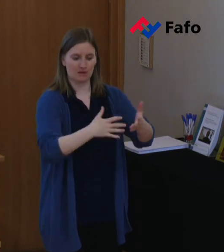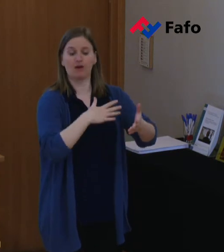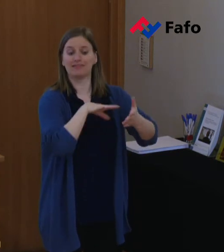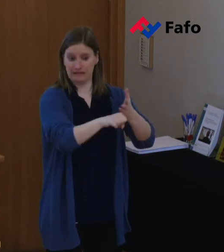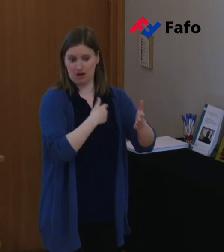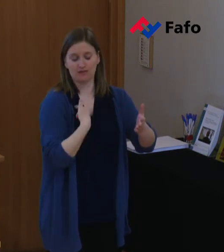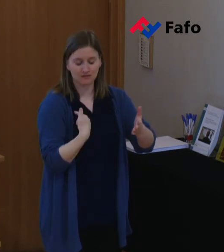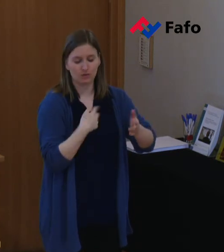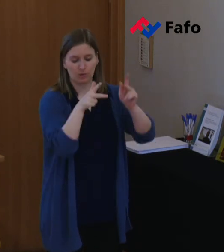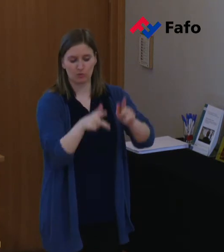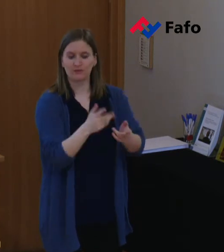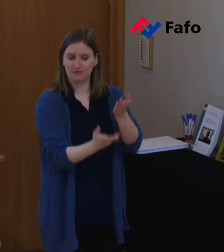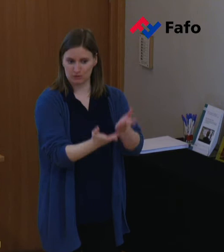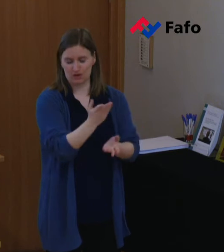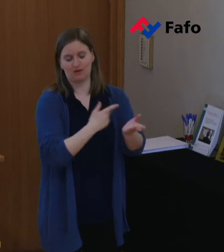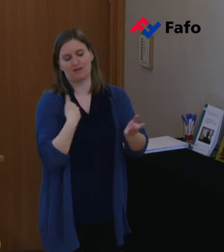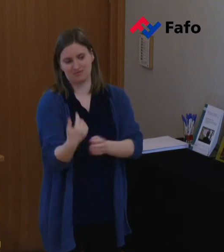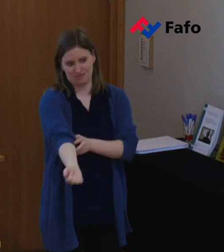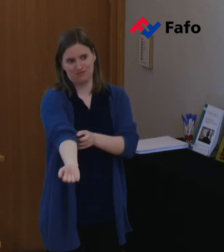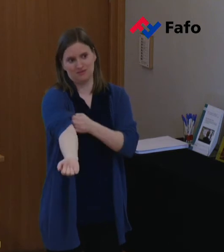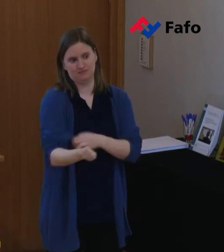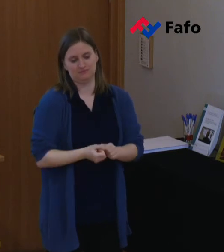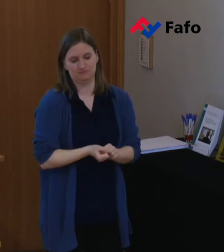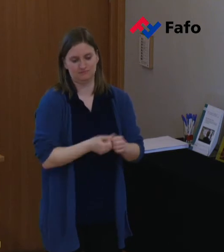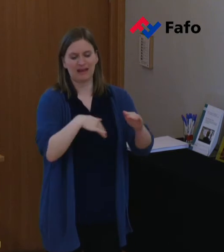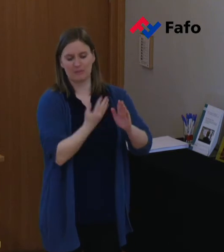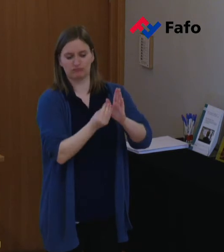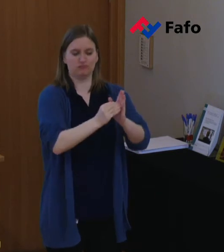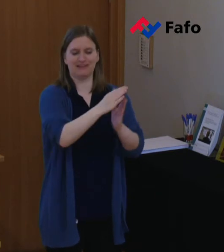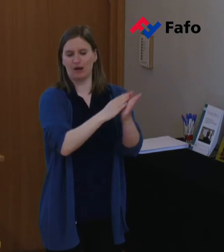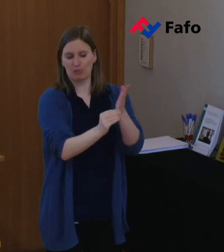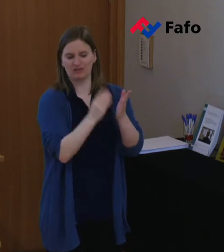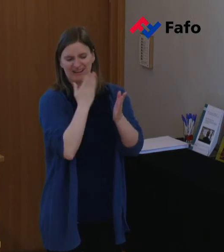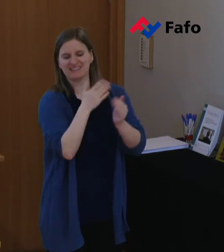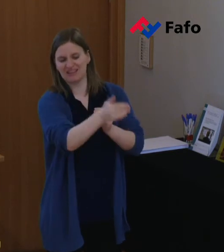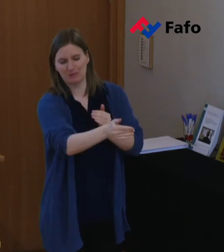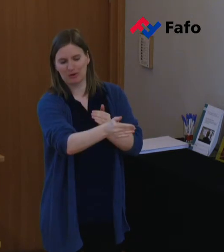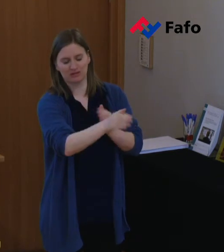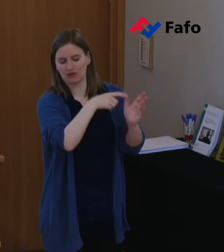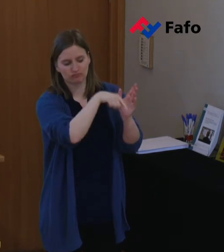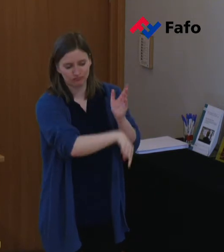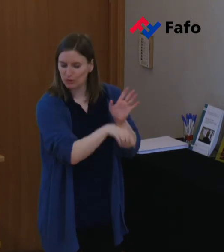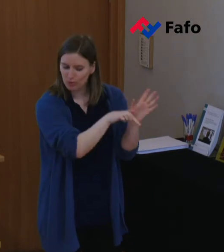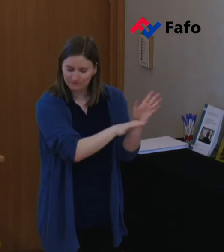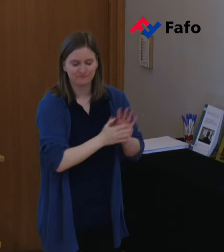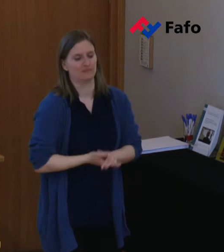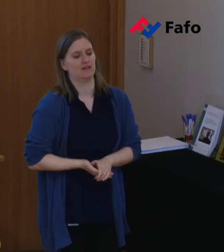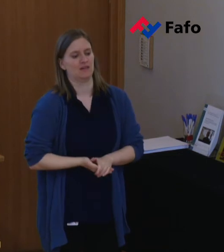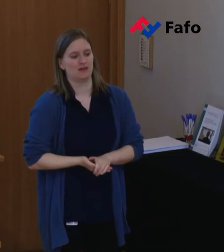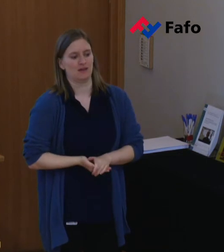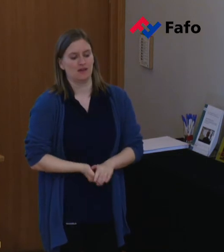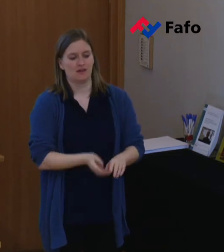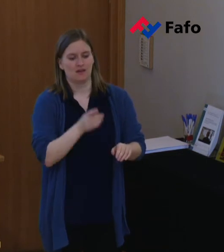til, og vi har brukt de i evalueringen. Det står mer om de i rapporten, så det kan dere lese etterpå. Jeg går ikke inn på det. Så